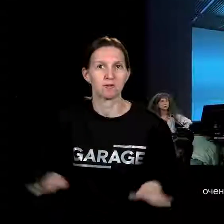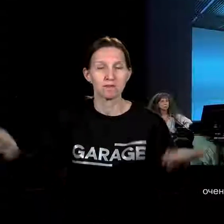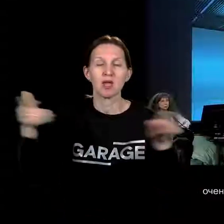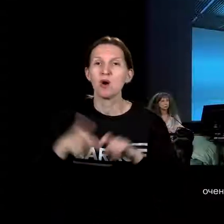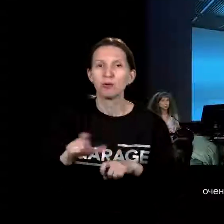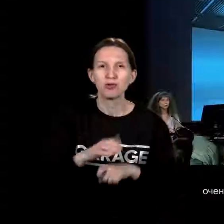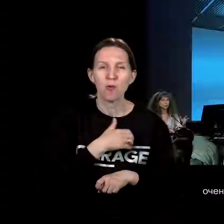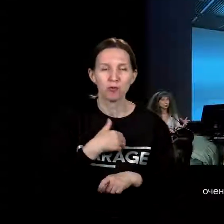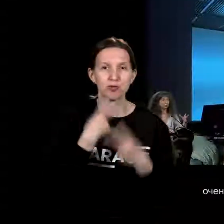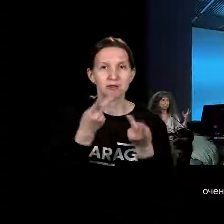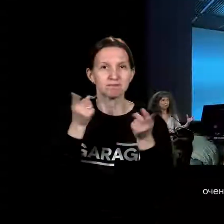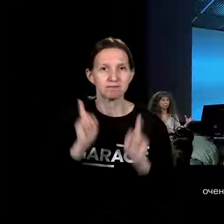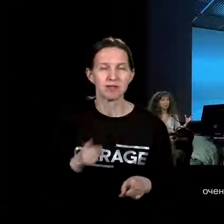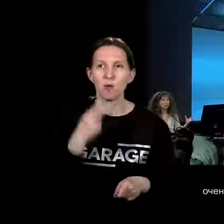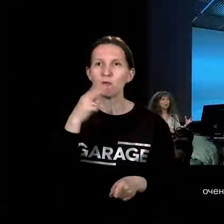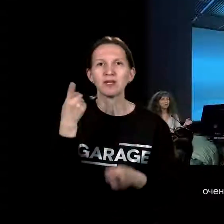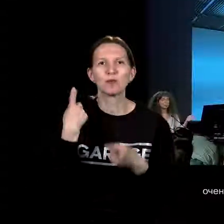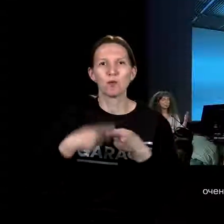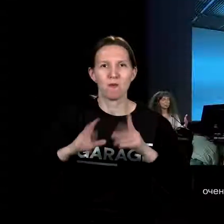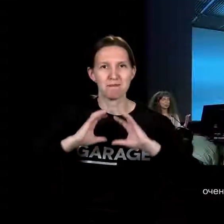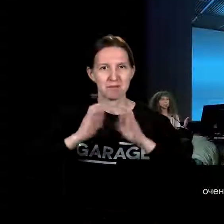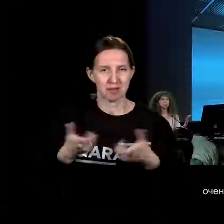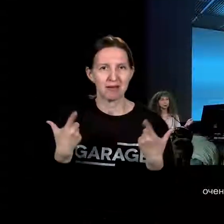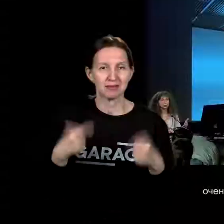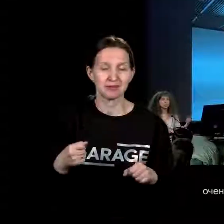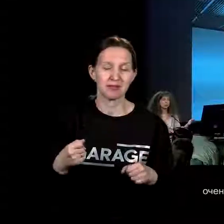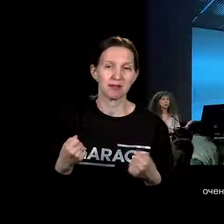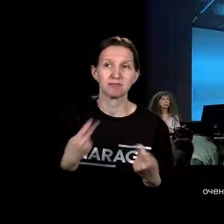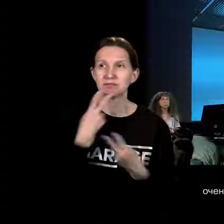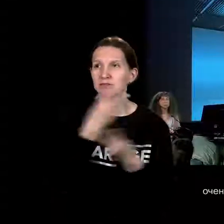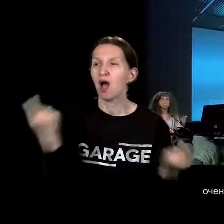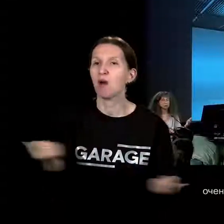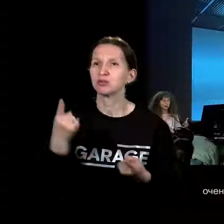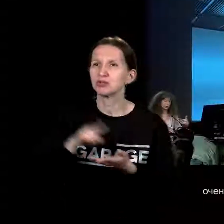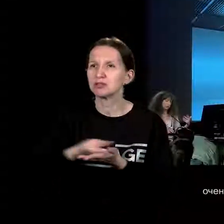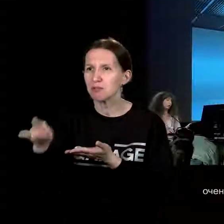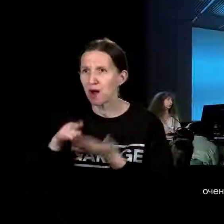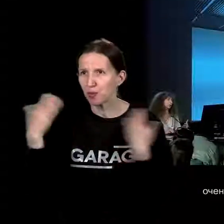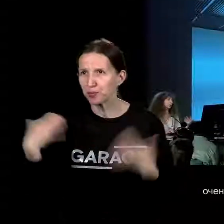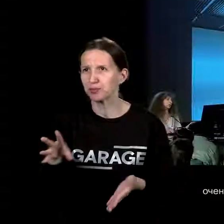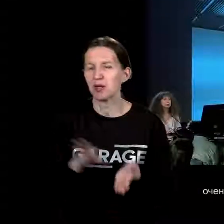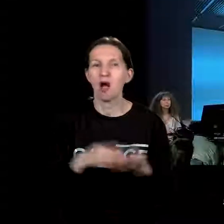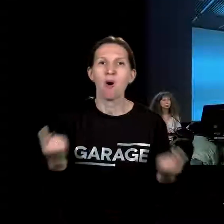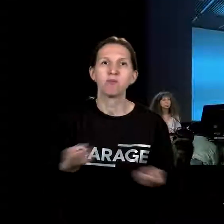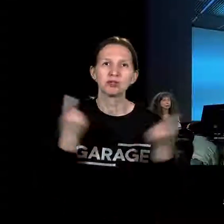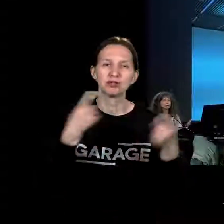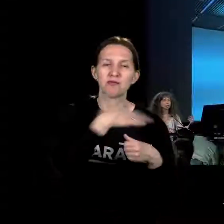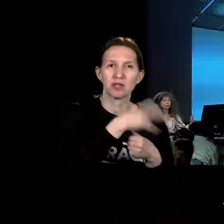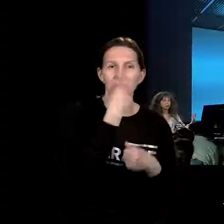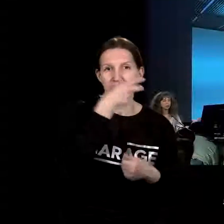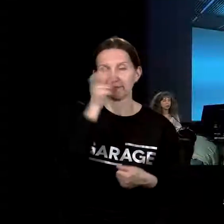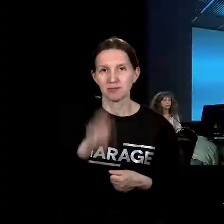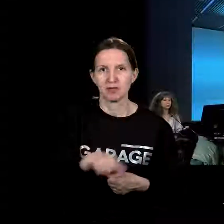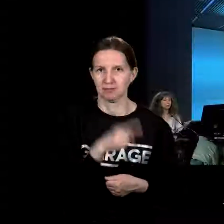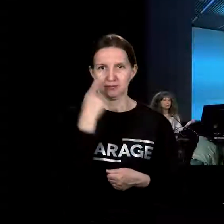хочется, чтобы увидеть другой мир, в котором вместо привычных самолетов, вместо привычных транспортных средств, уже скучных, летают